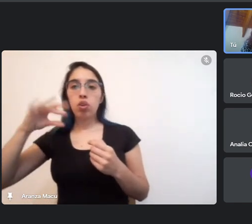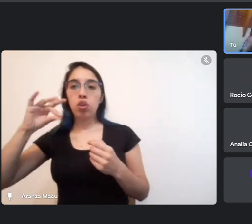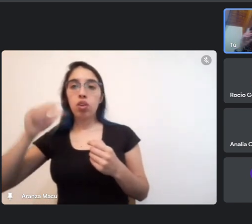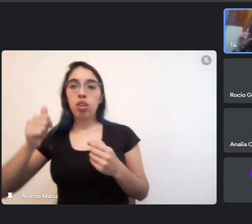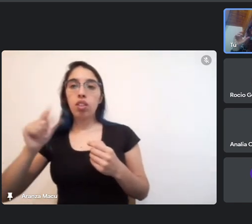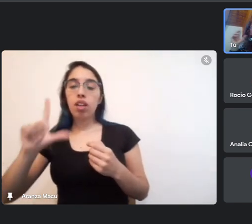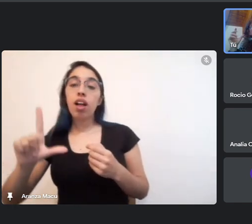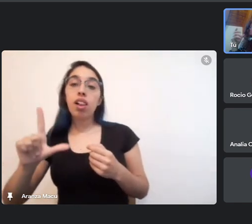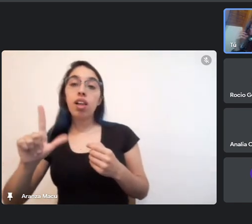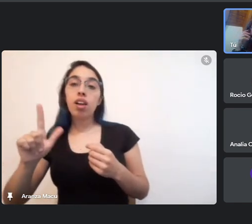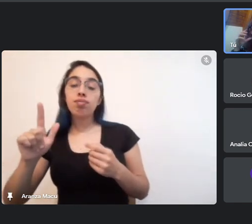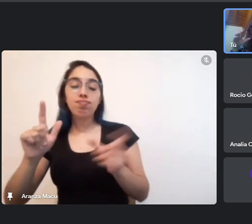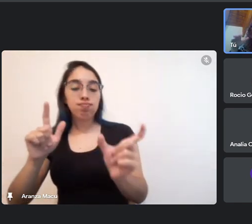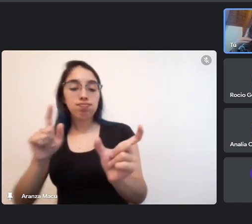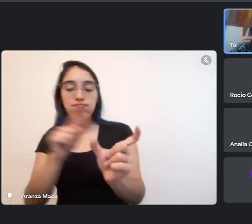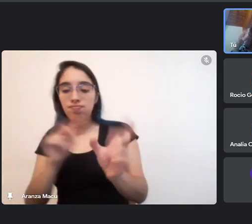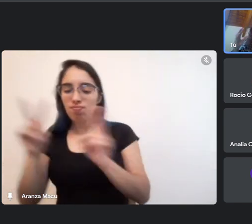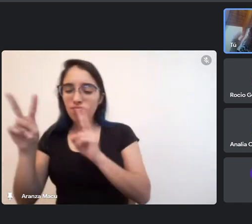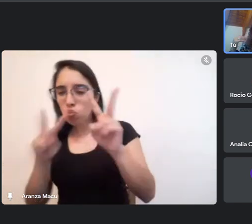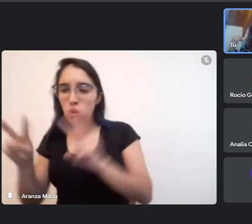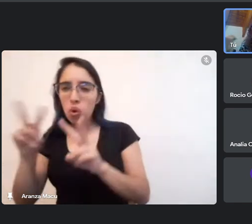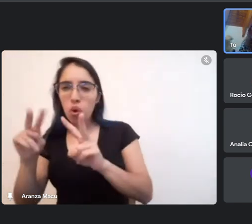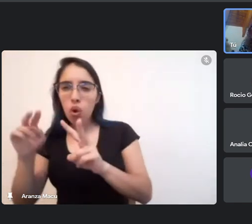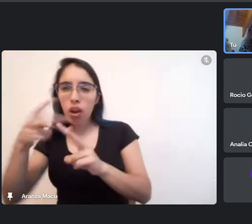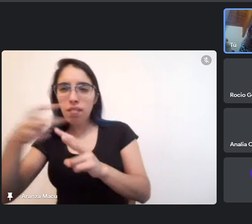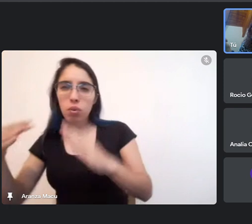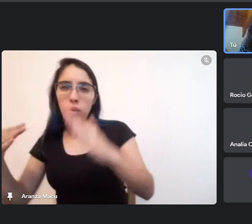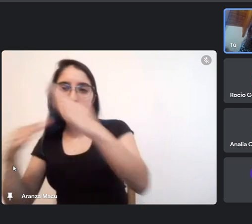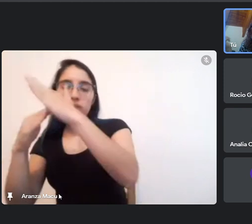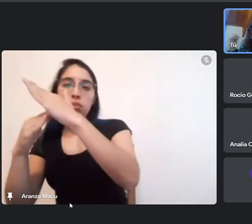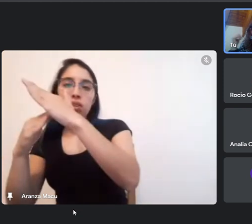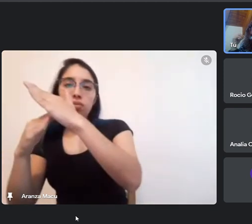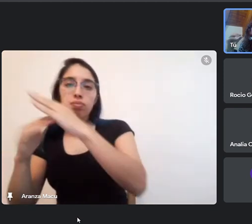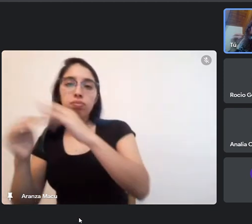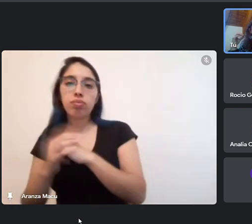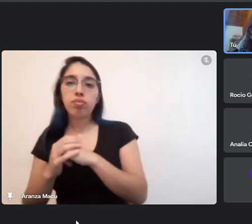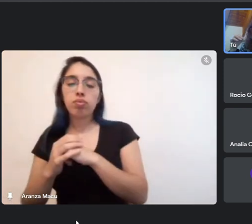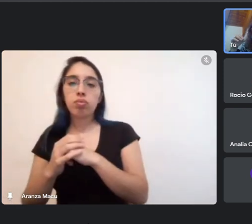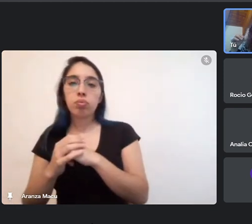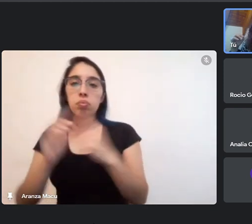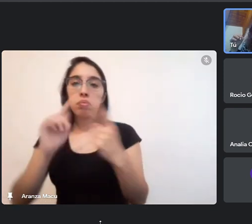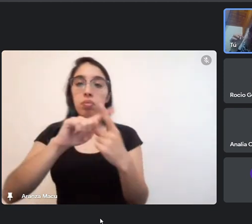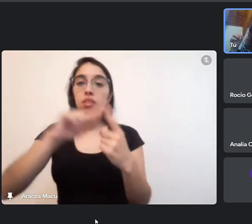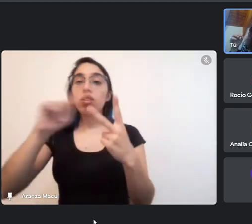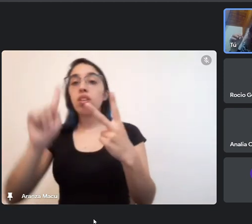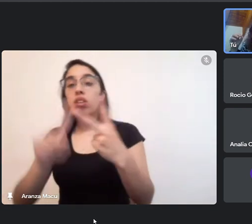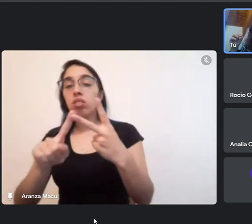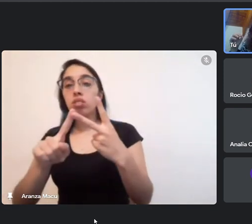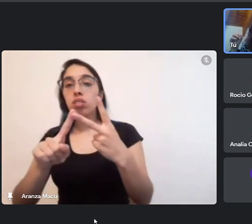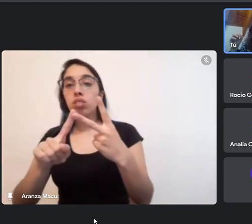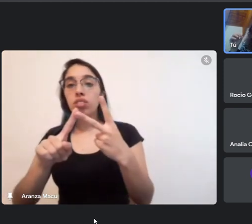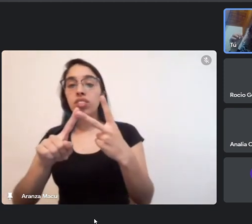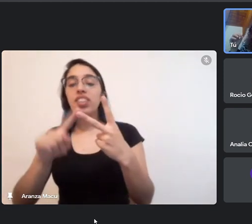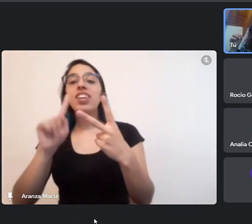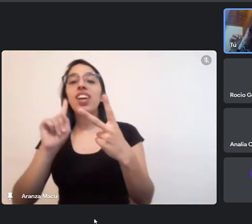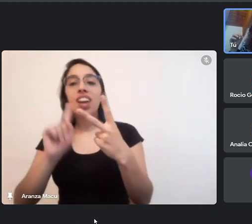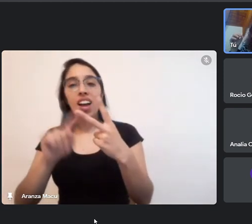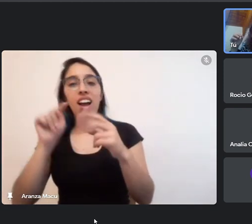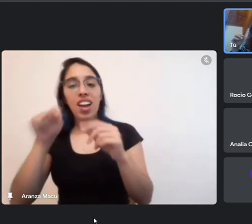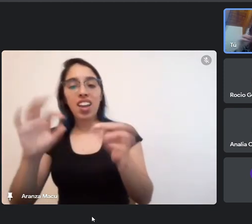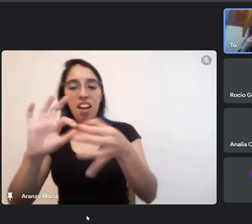Y también voy a saber que no va, una, que no va a estar solo, y otra, que ahí comienza la frase verbal.